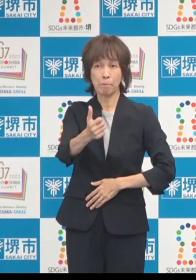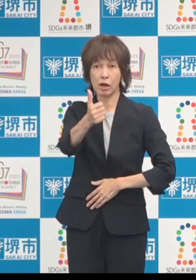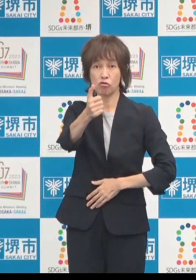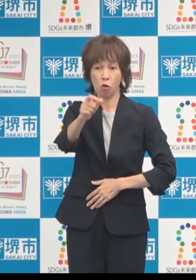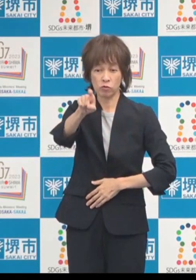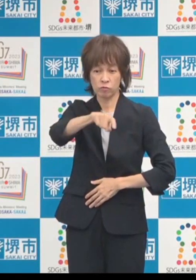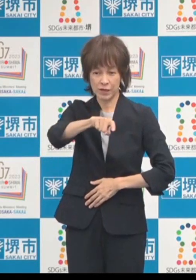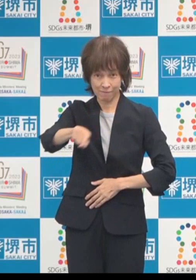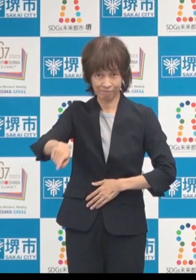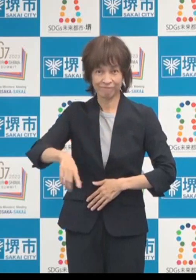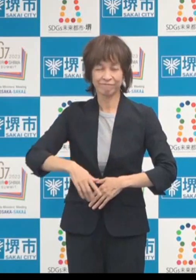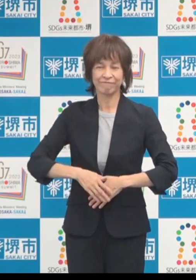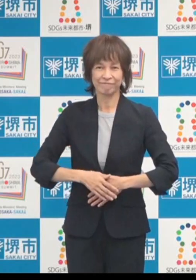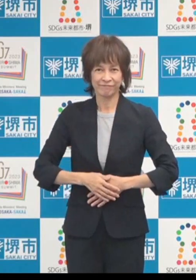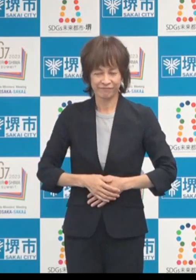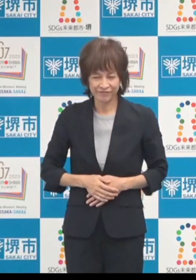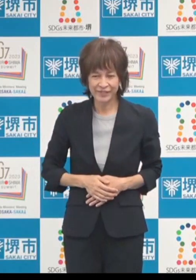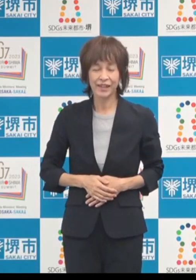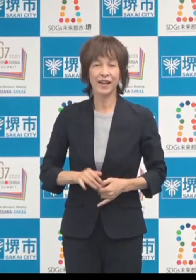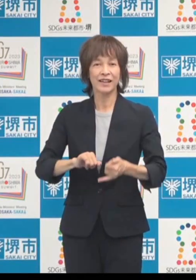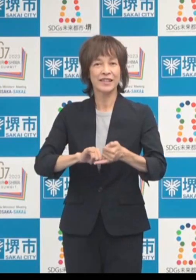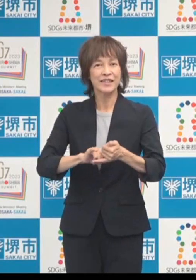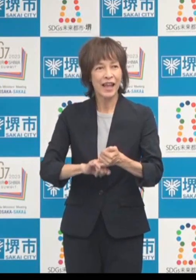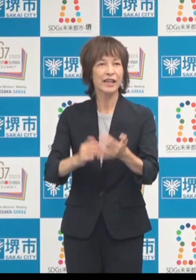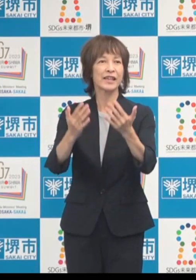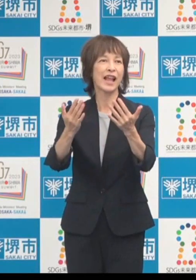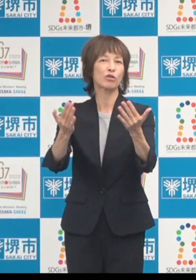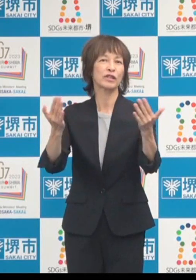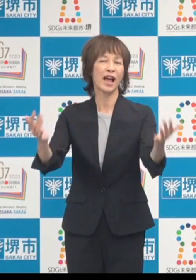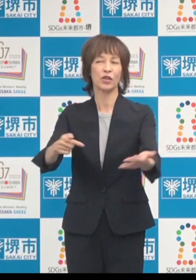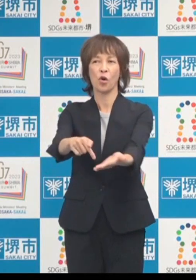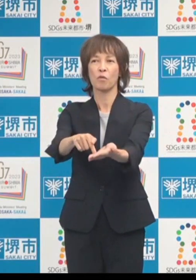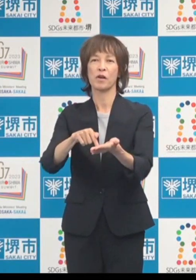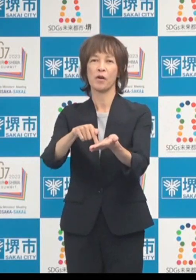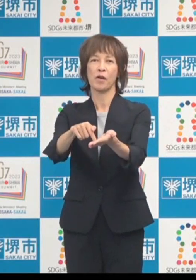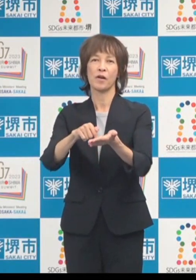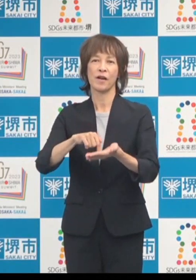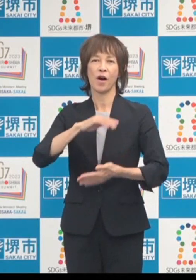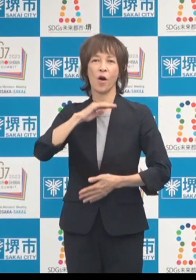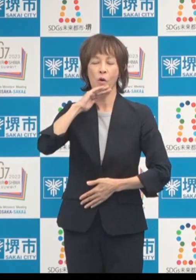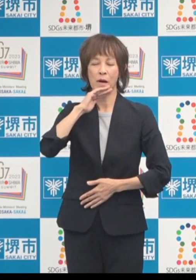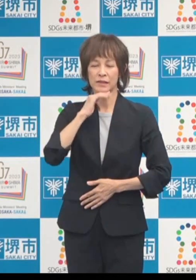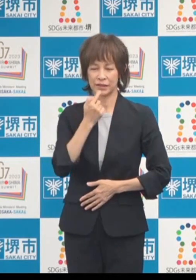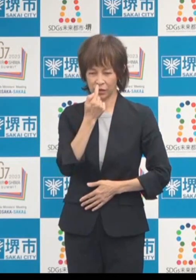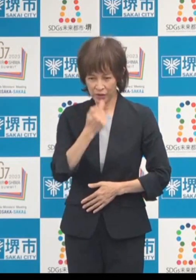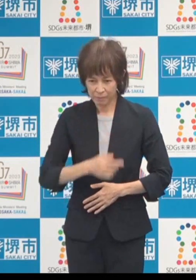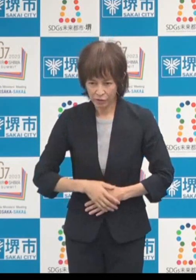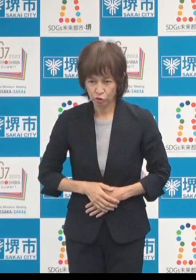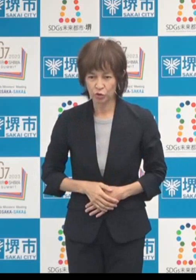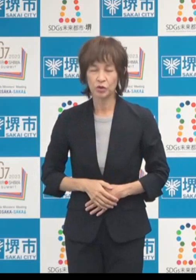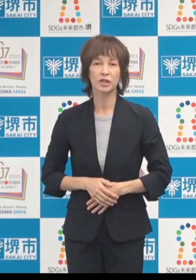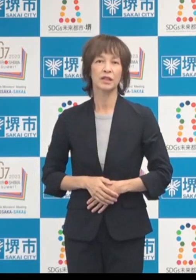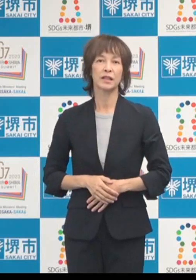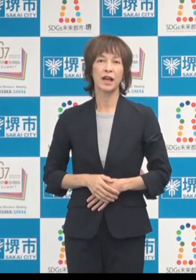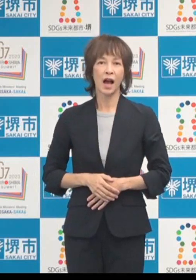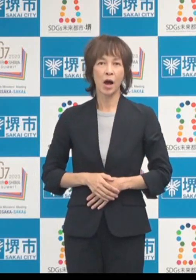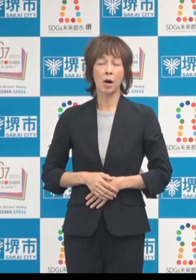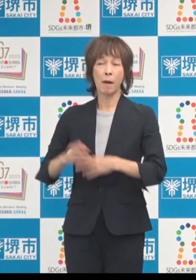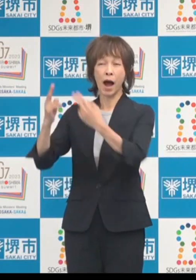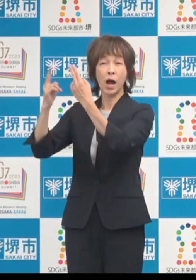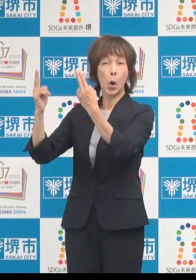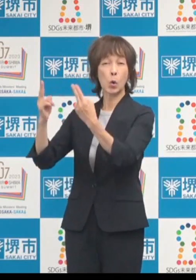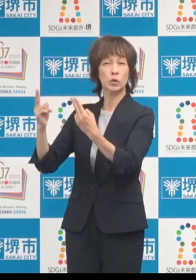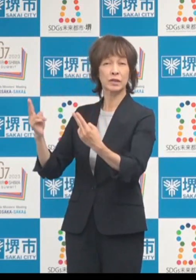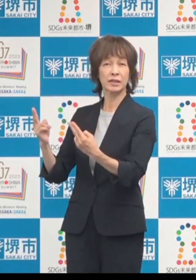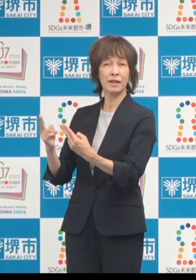様ですので、ぜひ多くの方のお申し込みをお待ちをしております。古墳時代の大きな古